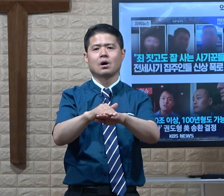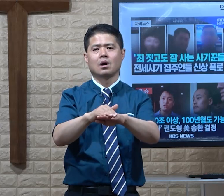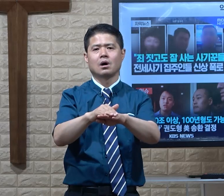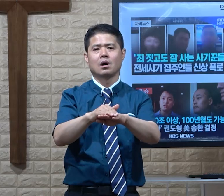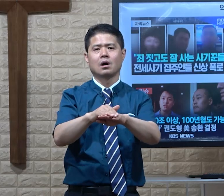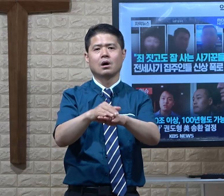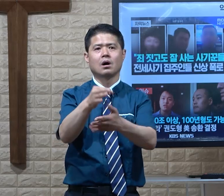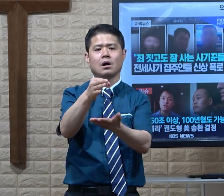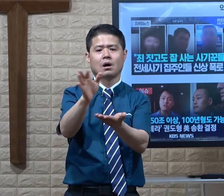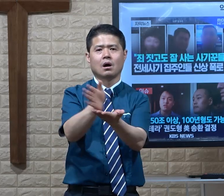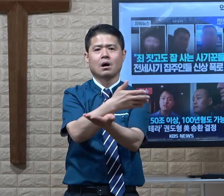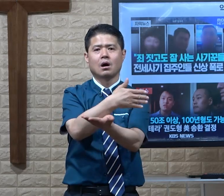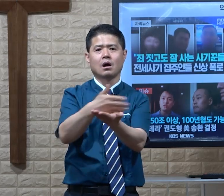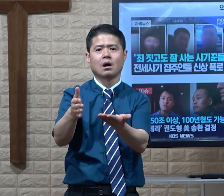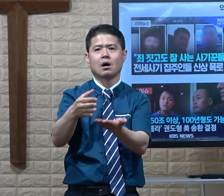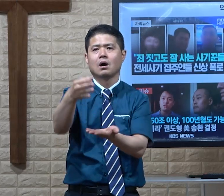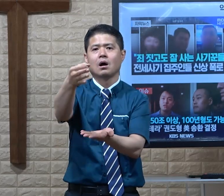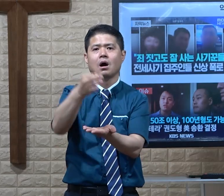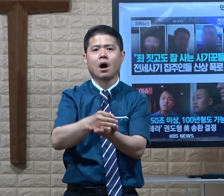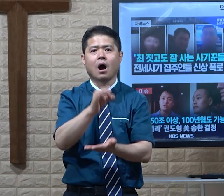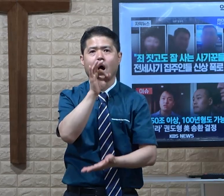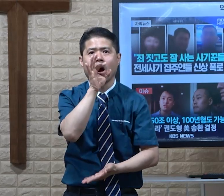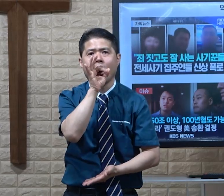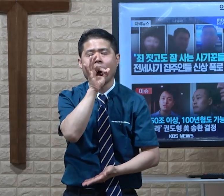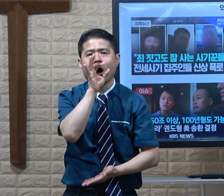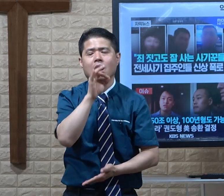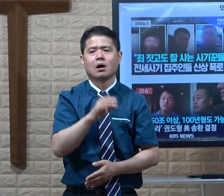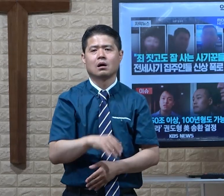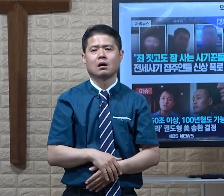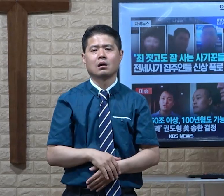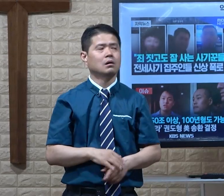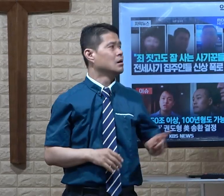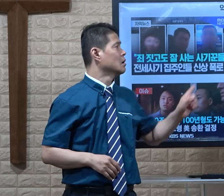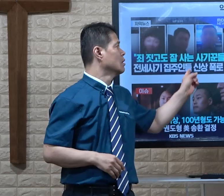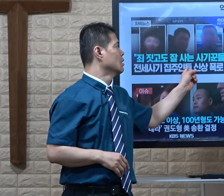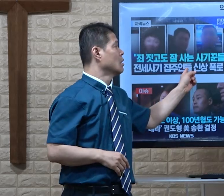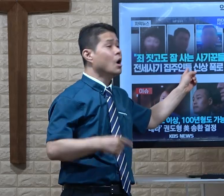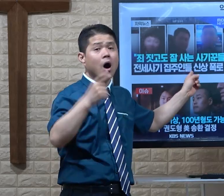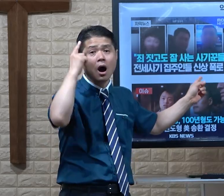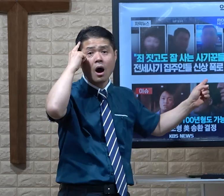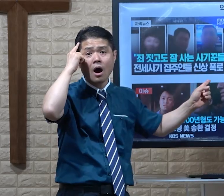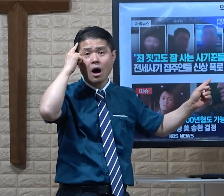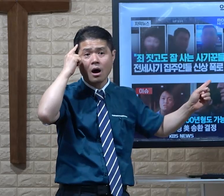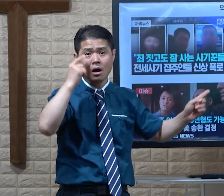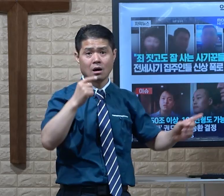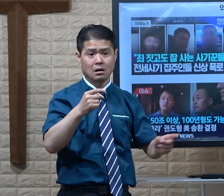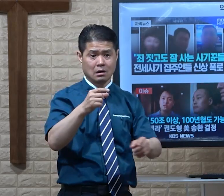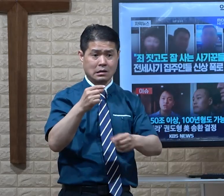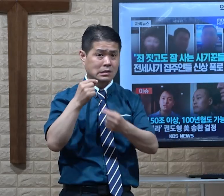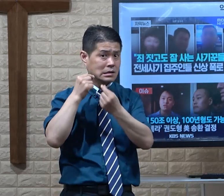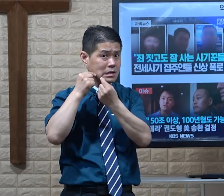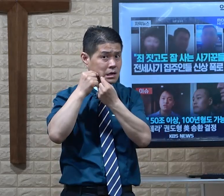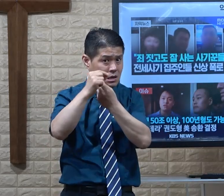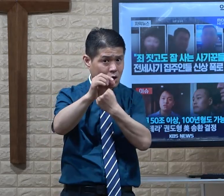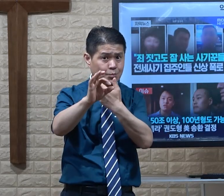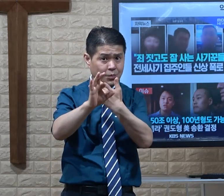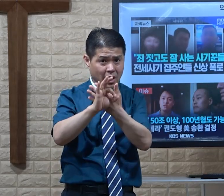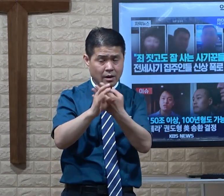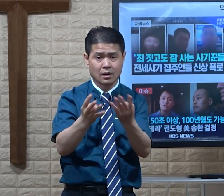바로 깡통 전세라고 하는데 이 전세금을 받지도 못하는 상황이 벌어진 거죠.